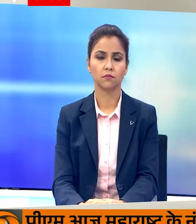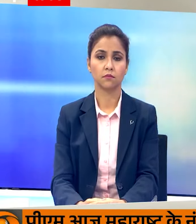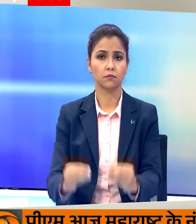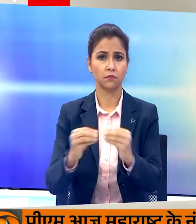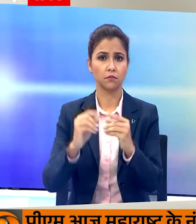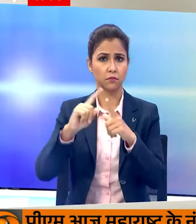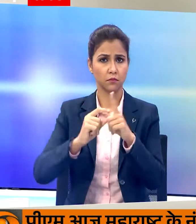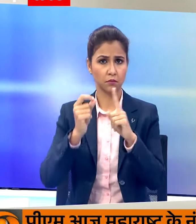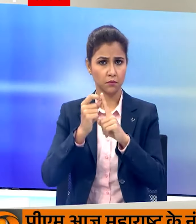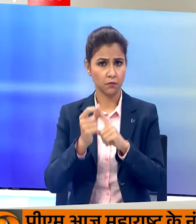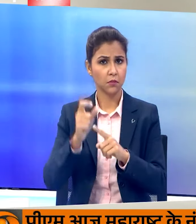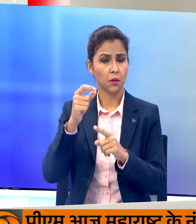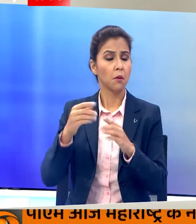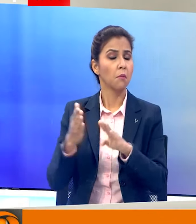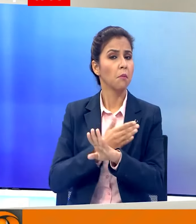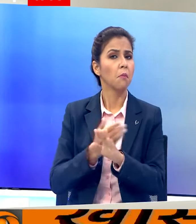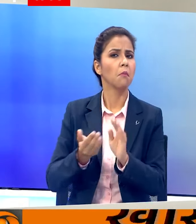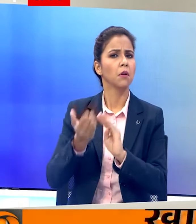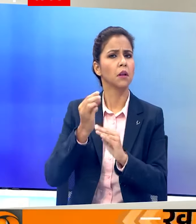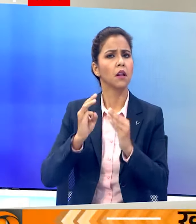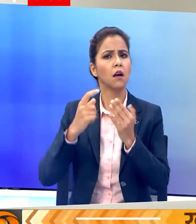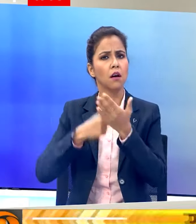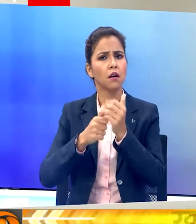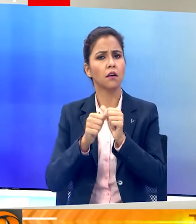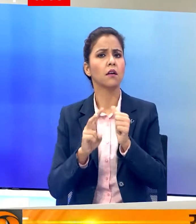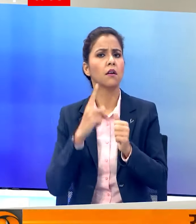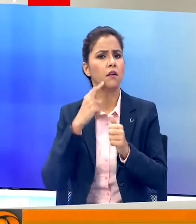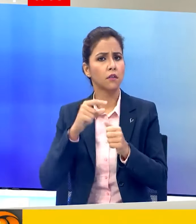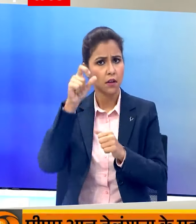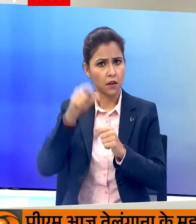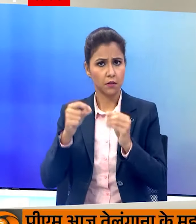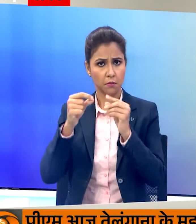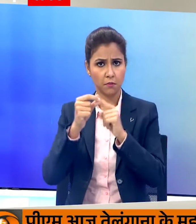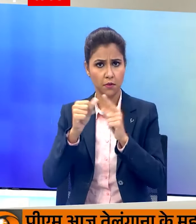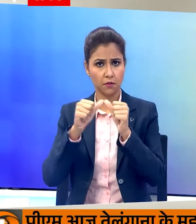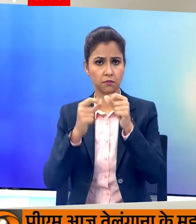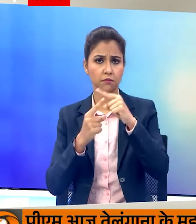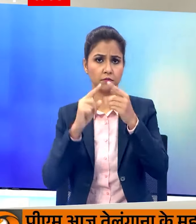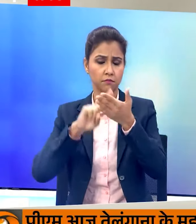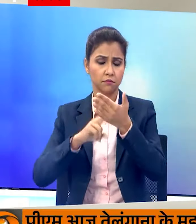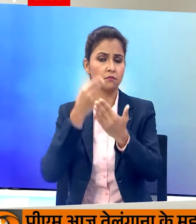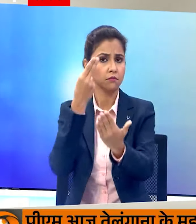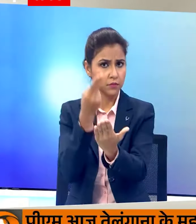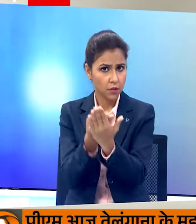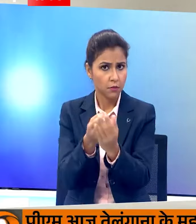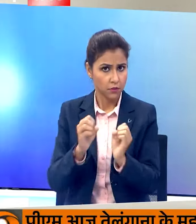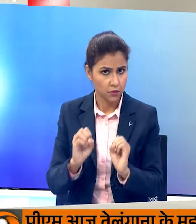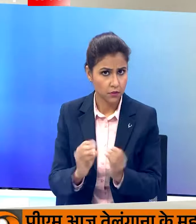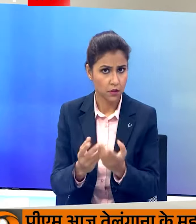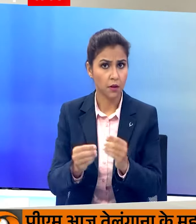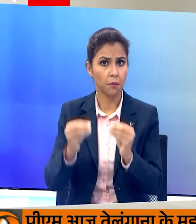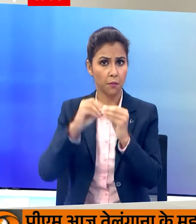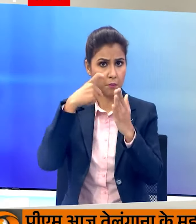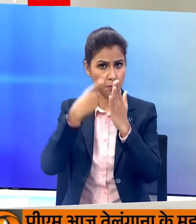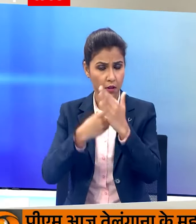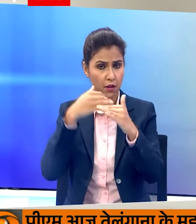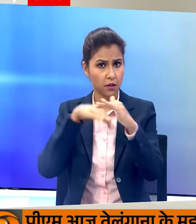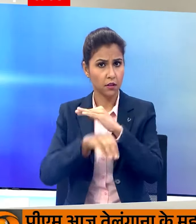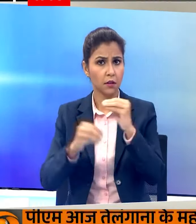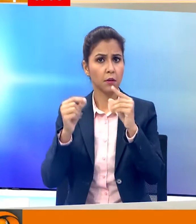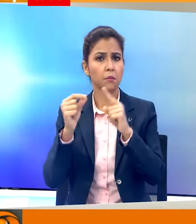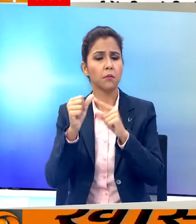भाजपा प्रत्याशी और पूर्व केंद्रीय मंत्री रविशंकर प्रसाद आज पटना साहिब से अपना नामांकन दाखिल करेंगे बिहार के पटना